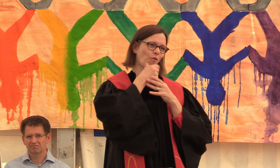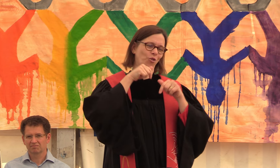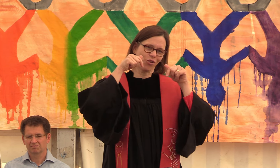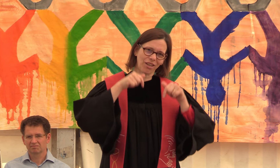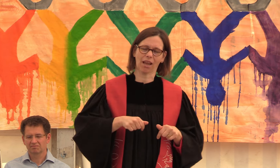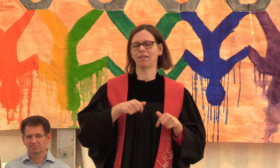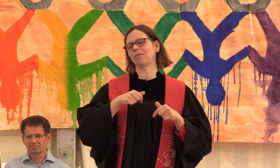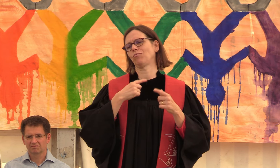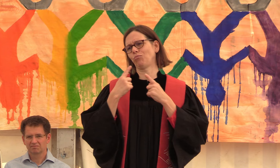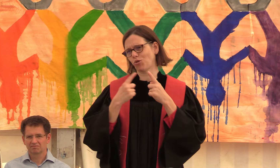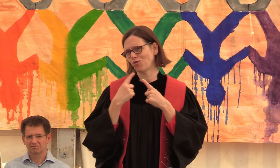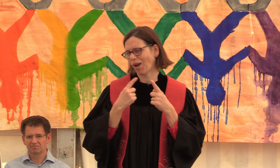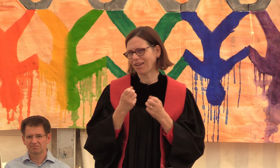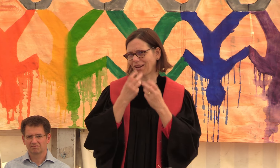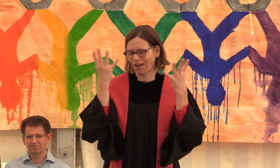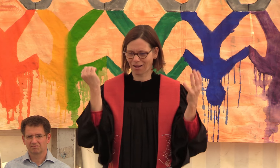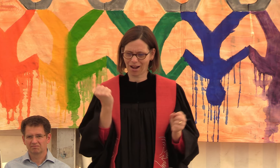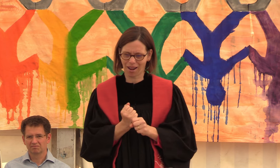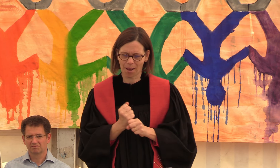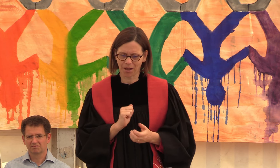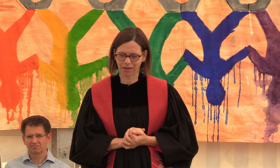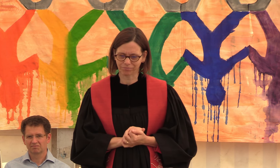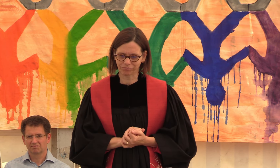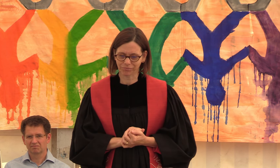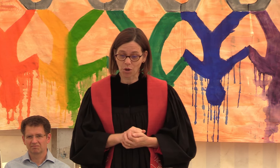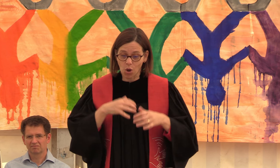wollen wir heute im Gottesdienst klären.